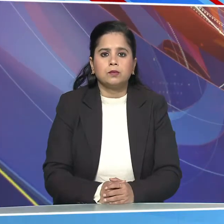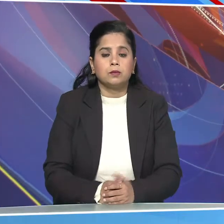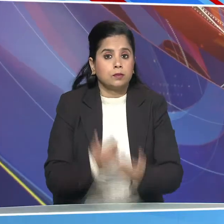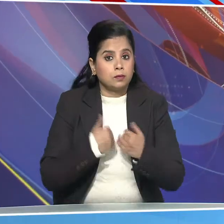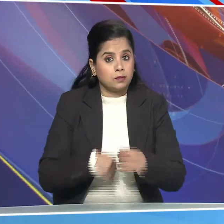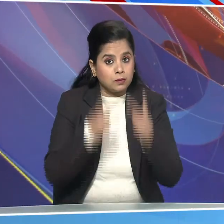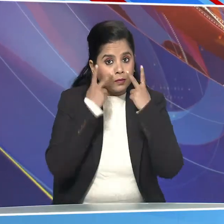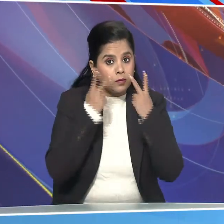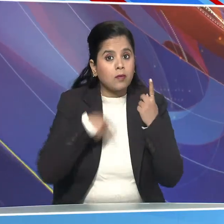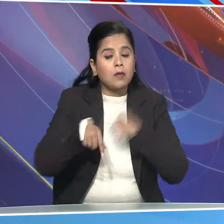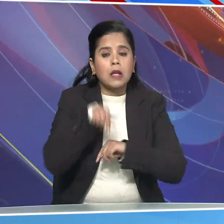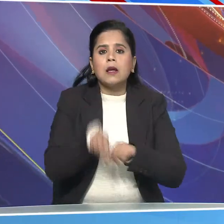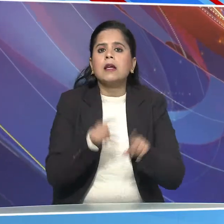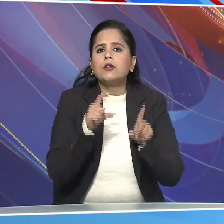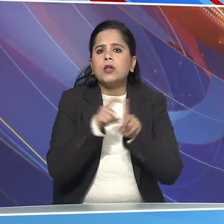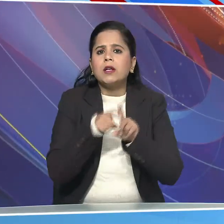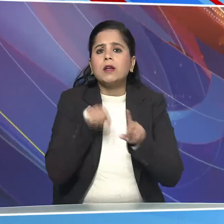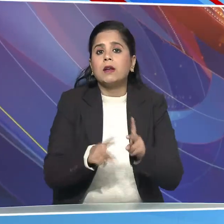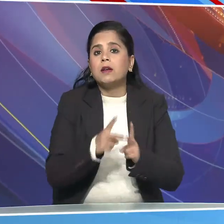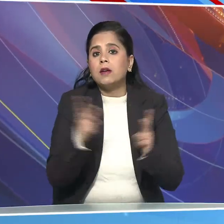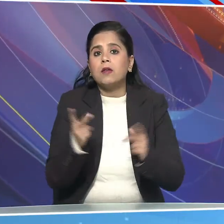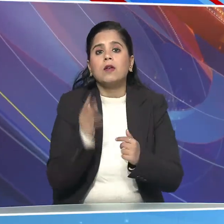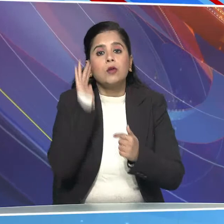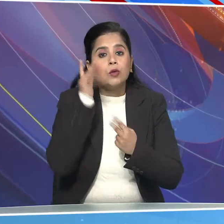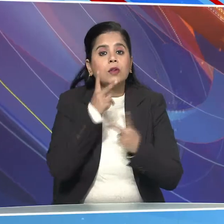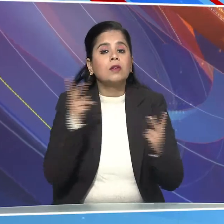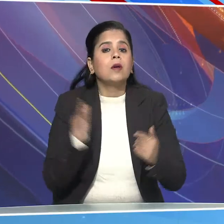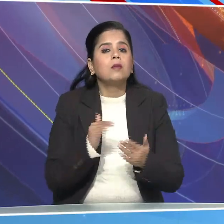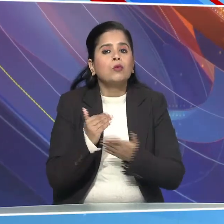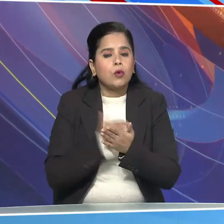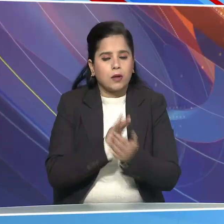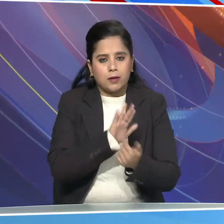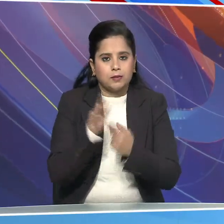और अब नजर डालते हैं डीडी प्रीमियर पर